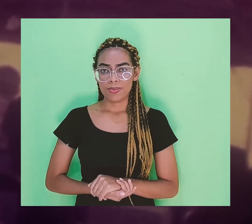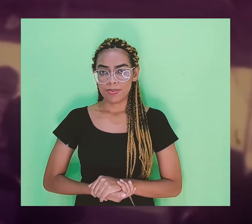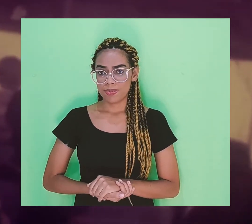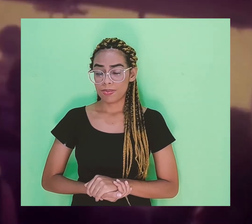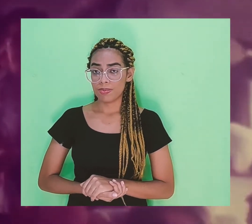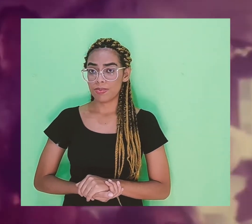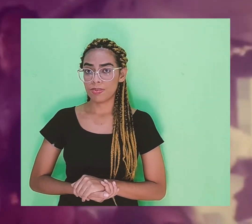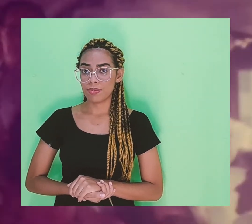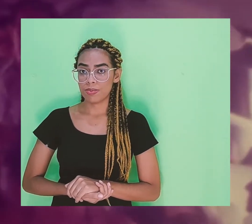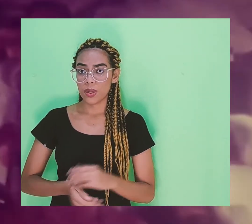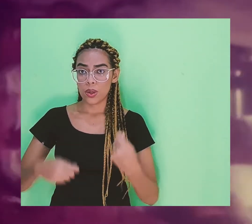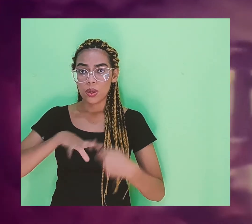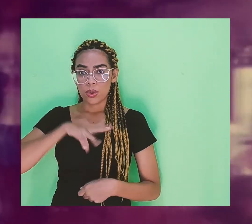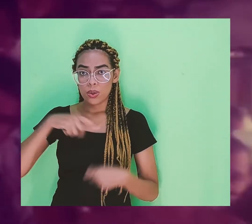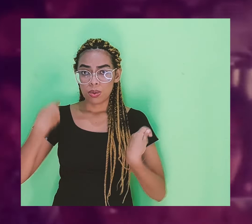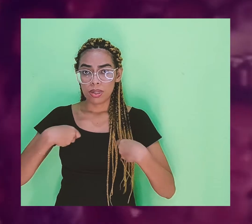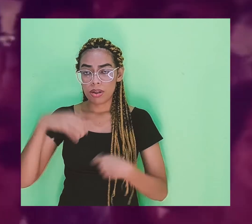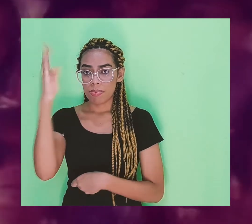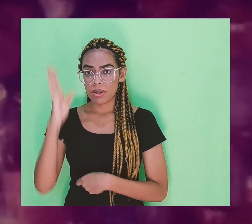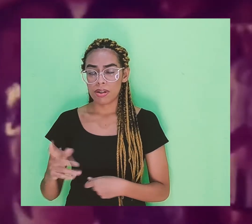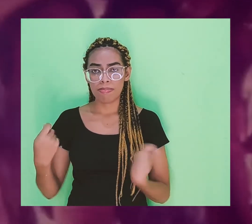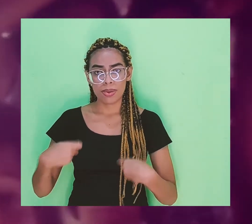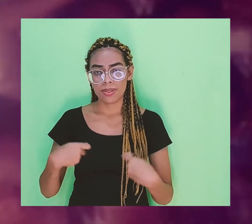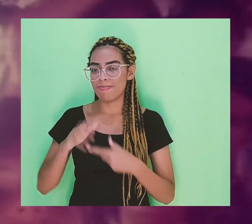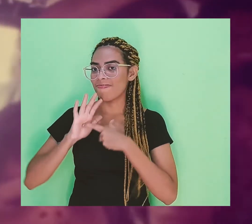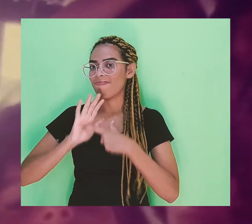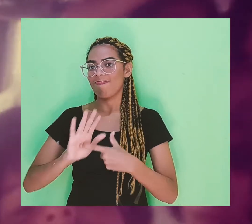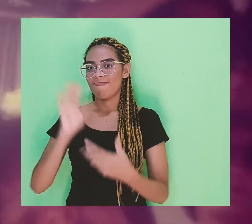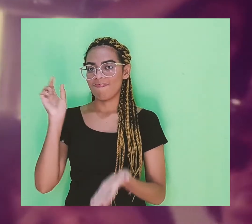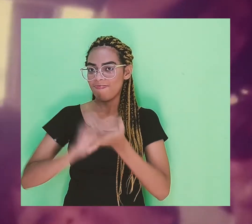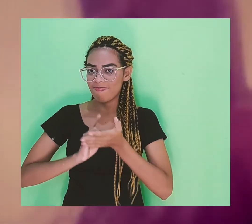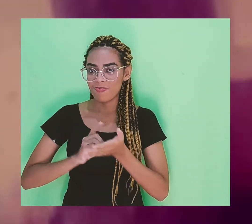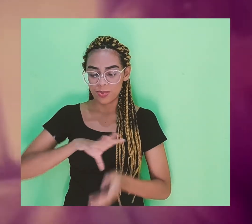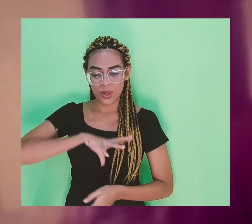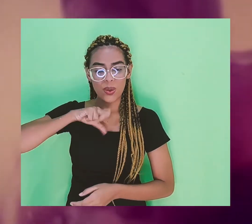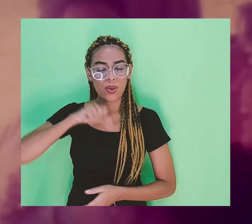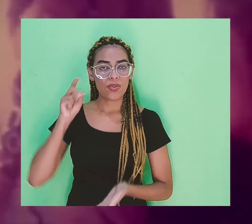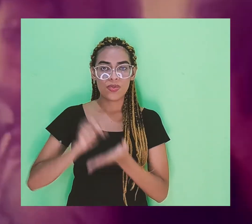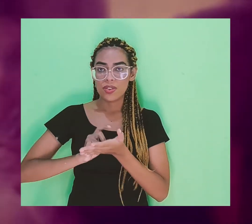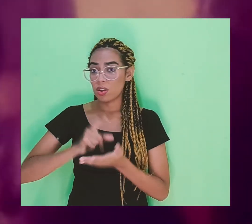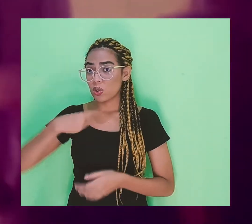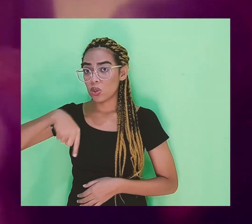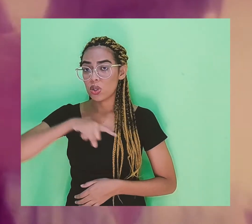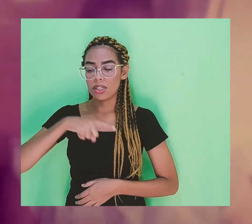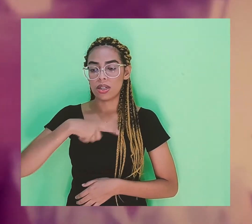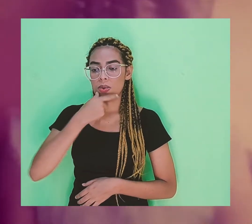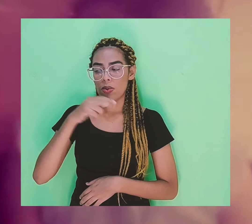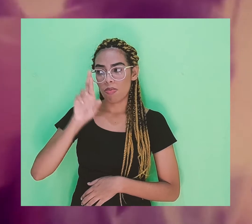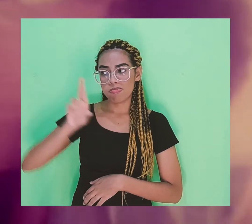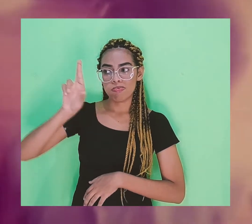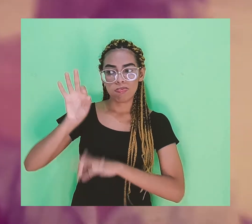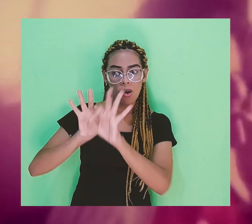O documentário, a tradição de documentário brasileiro como ela tem que ser corajosa, sabe? A gente tem um cineasta, por exemplo,